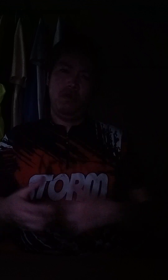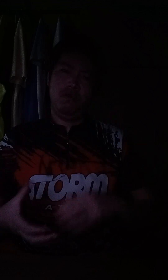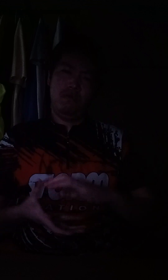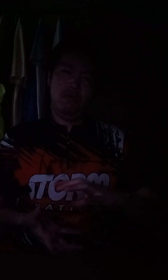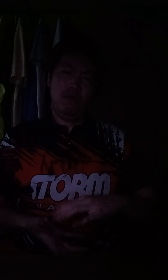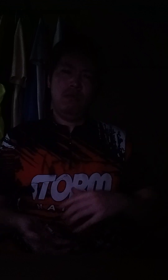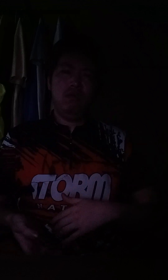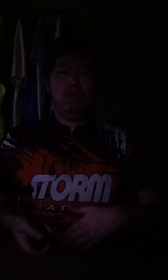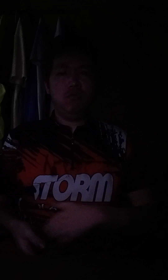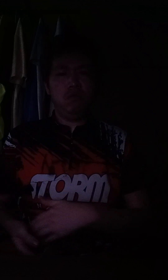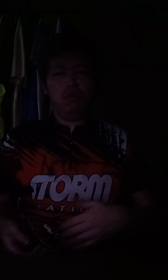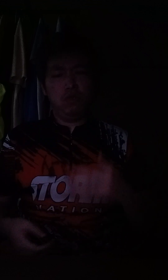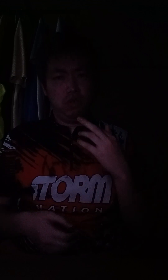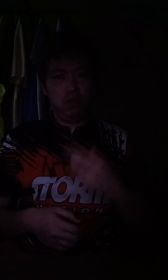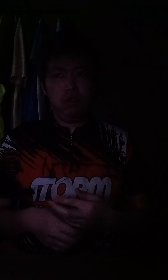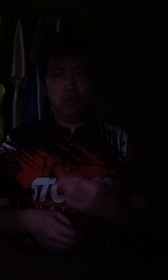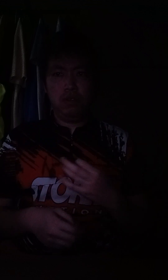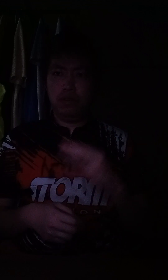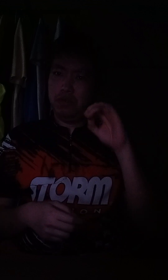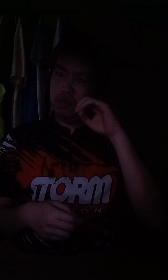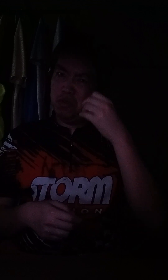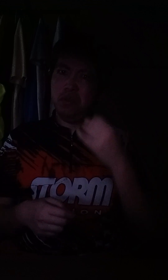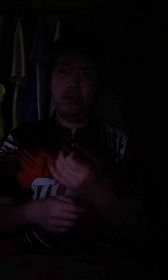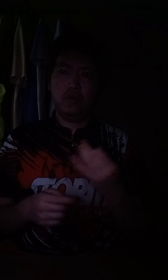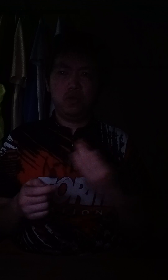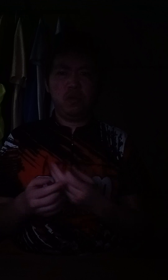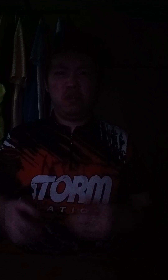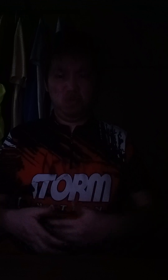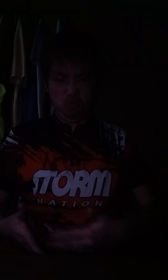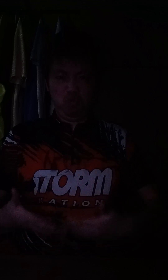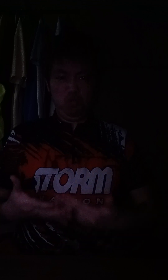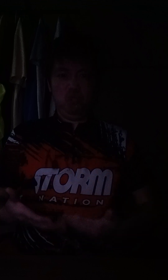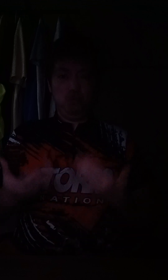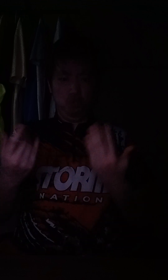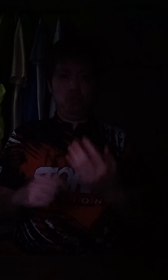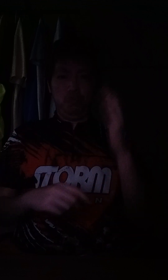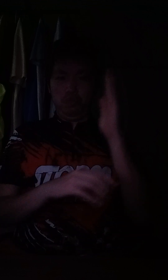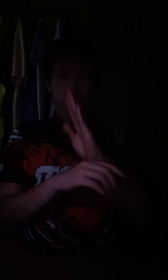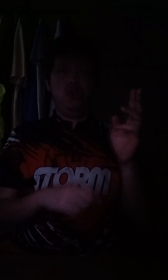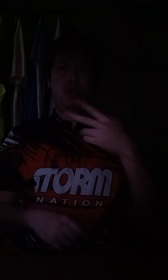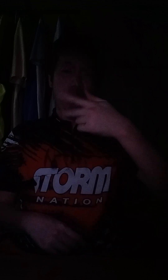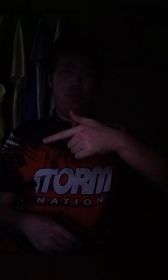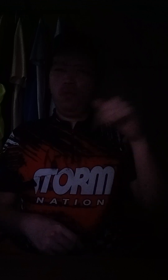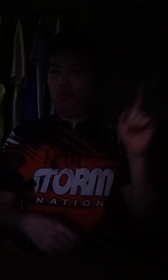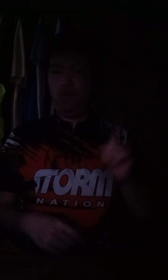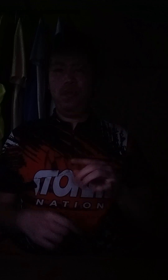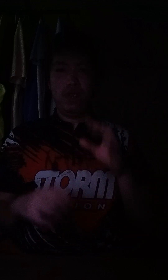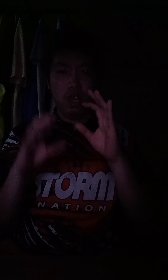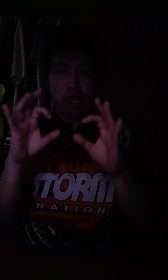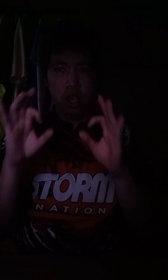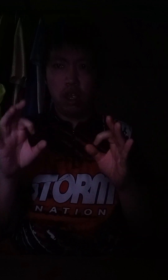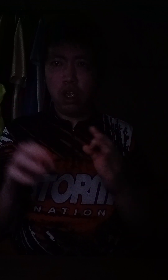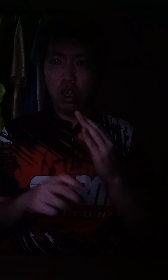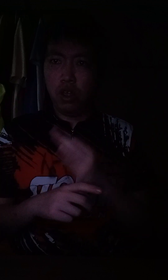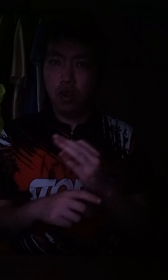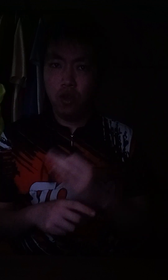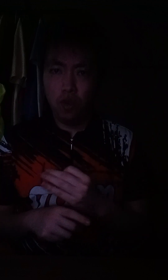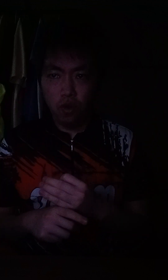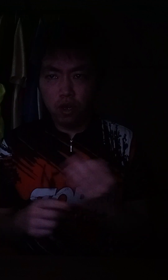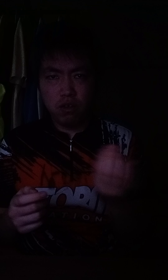어려움을 겪긴 했지만 이렇게까지 배가 불렀던 적은 처음입니다. 괜찮겠지 싶으면서도 불안한 마음을